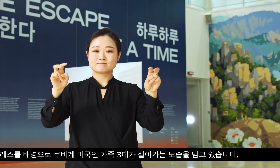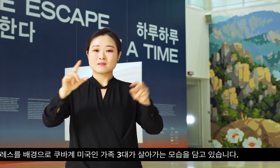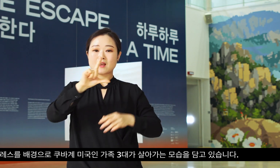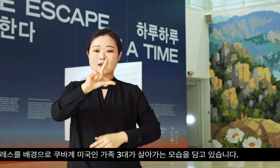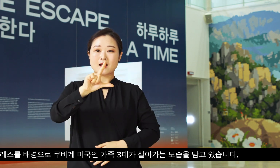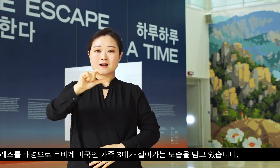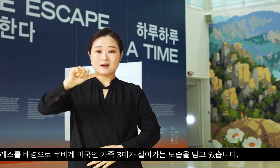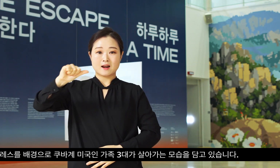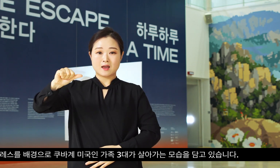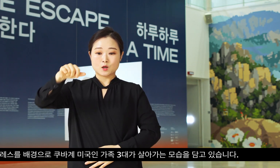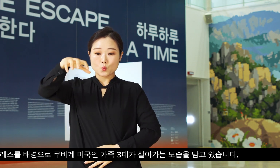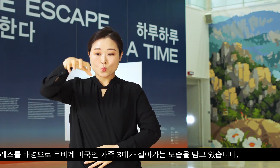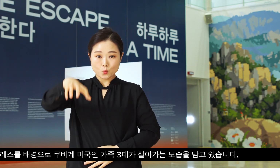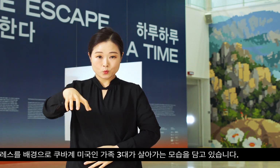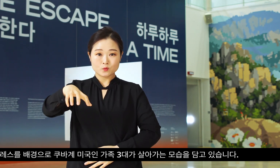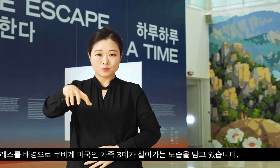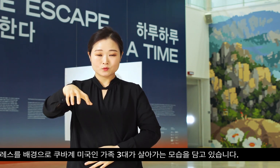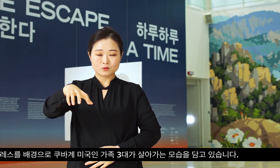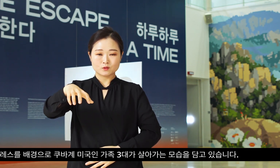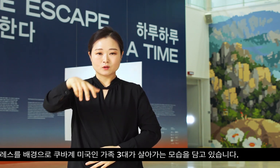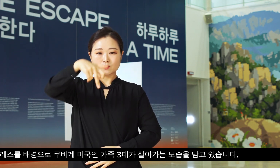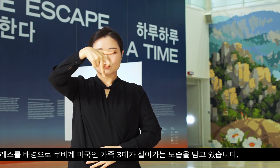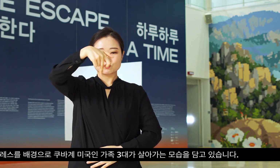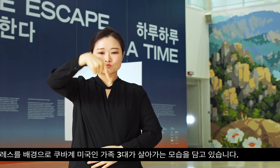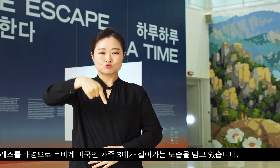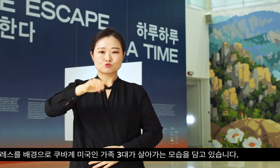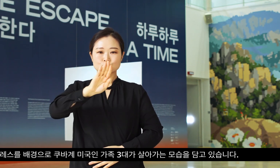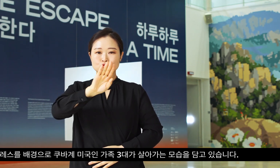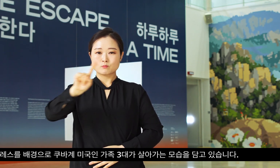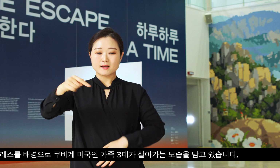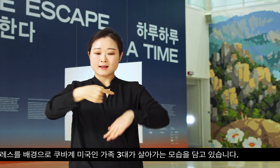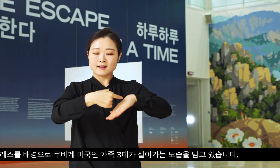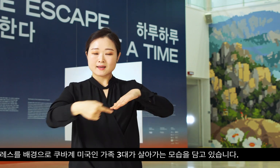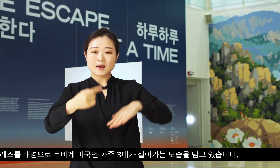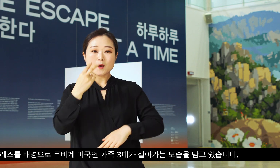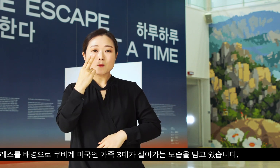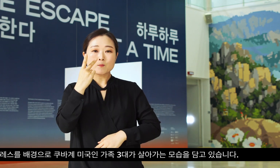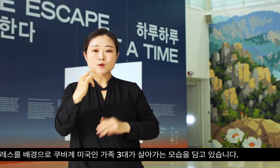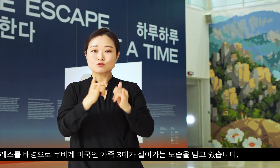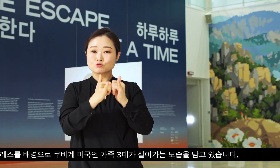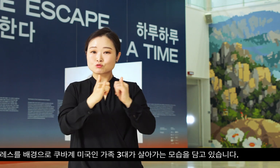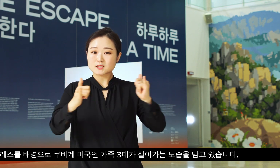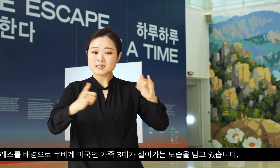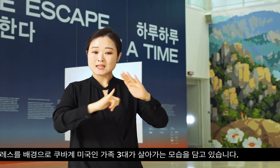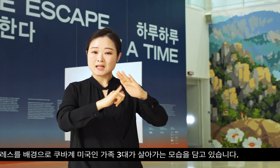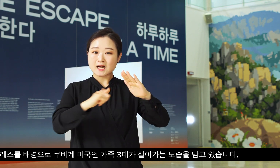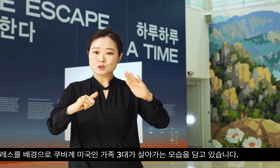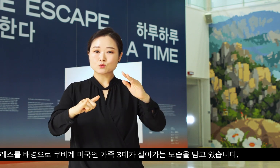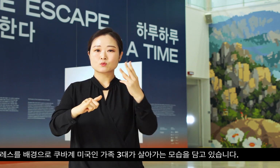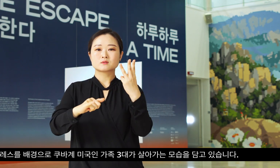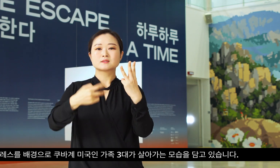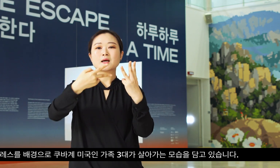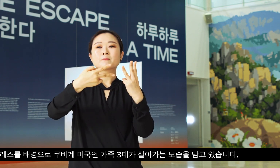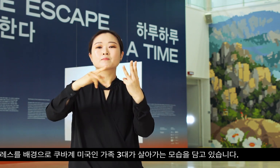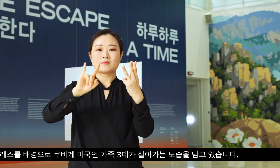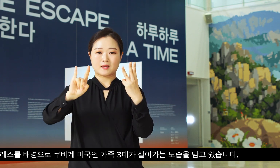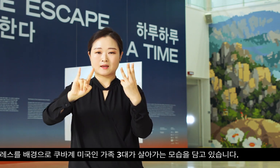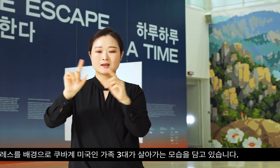로스앤젤레스를 배경으로 쿠박의 미국인 가족 3대가 살아가는 모습을 담고 있습니다.